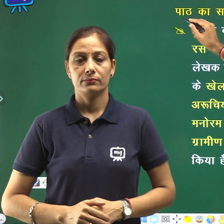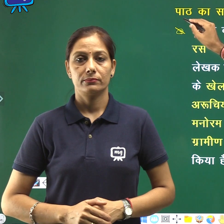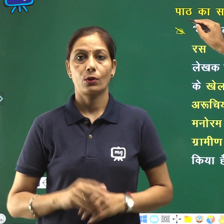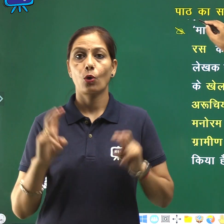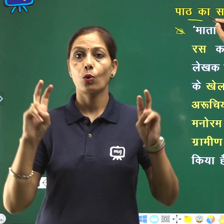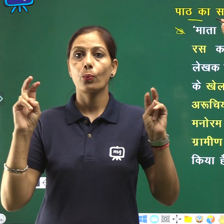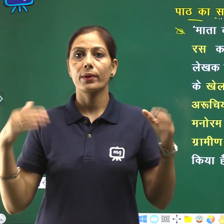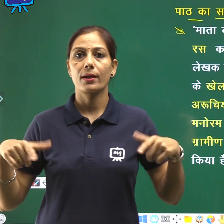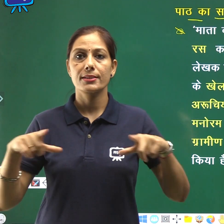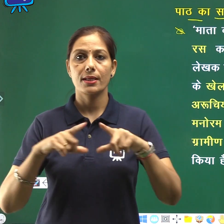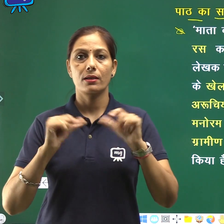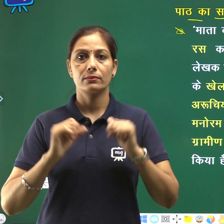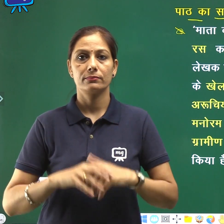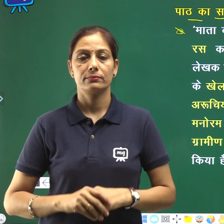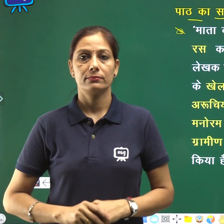पाठ का सार।